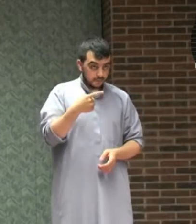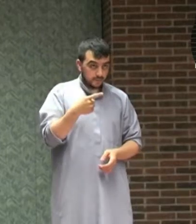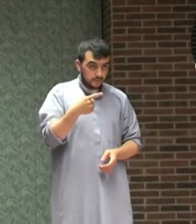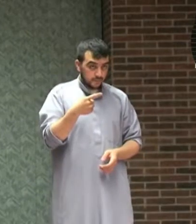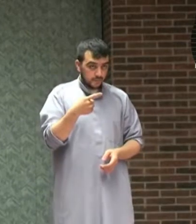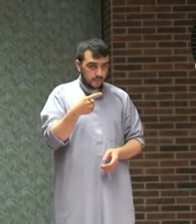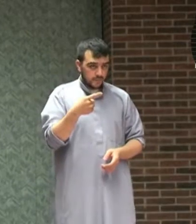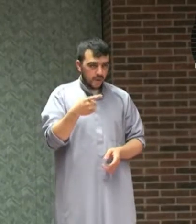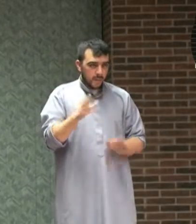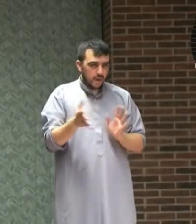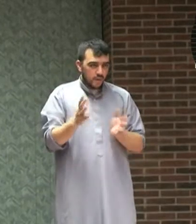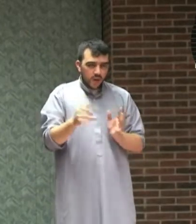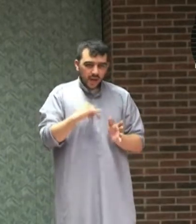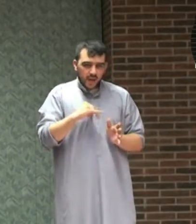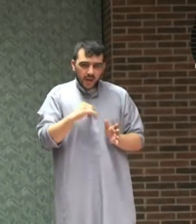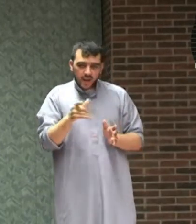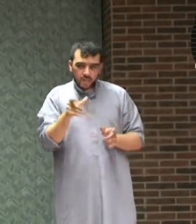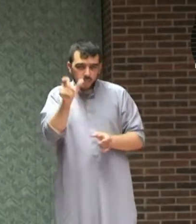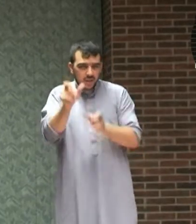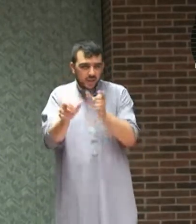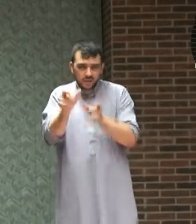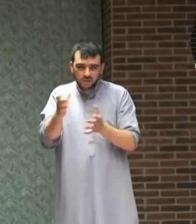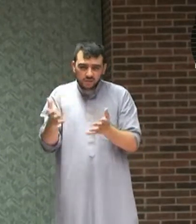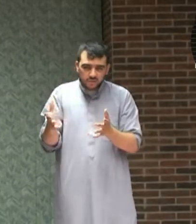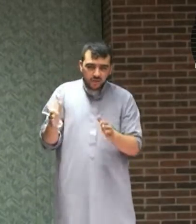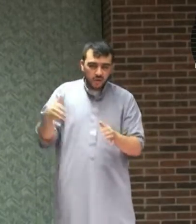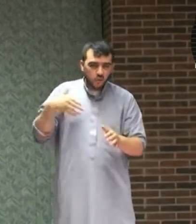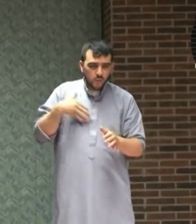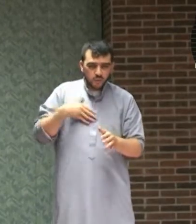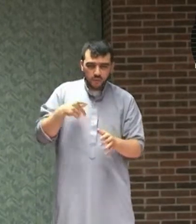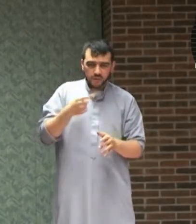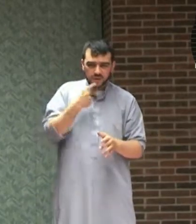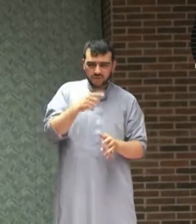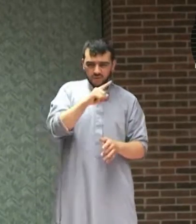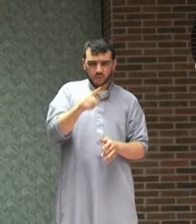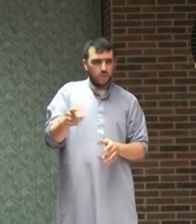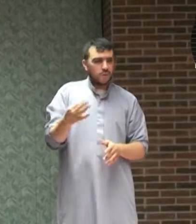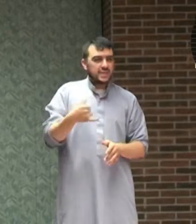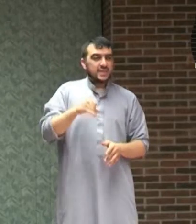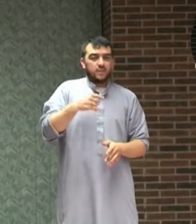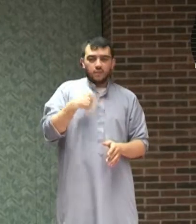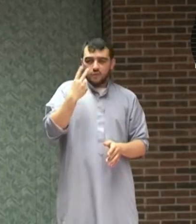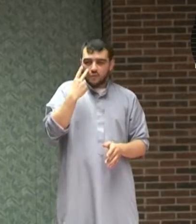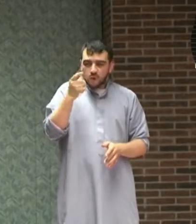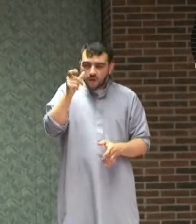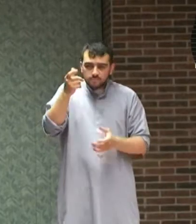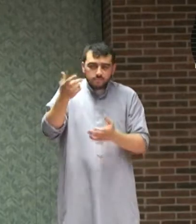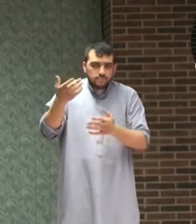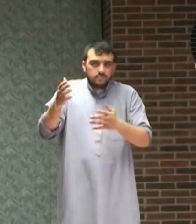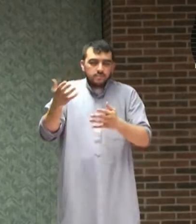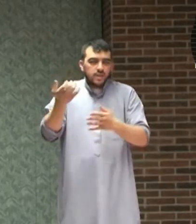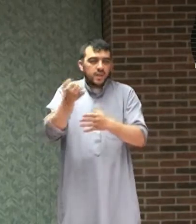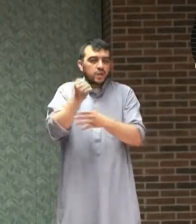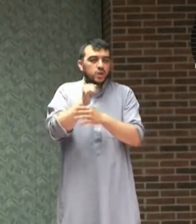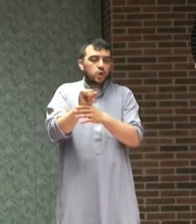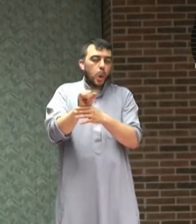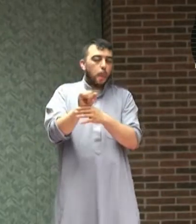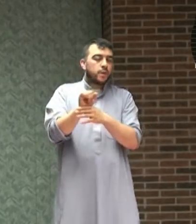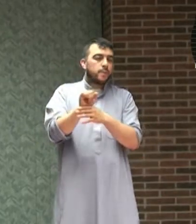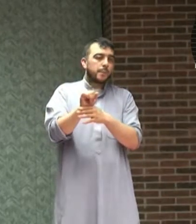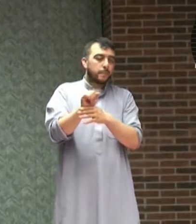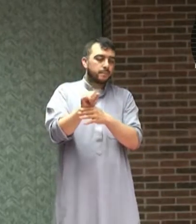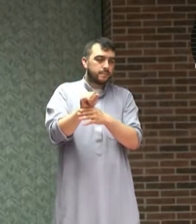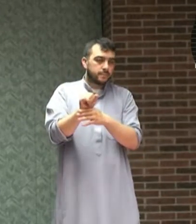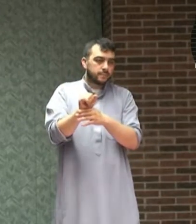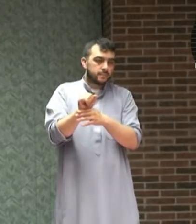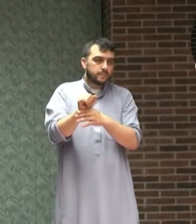très expéditive, certains principes qui contredisent cette unité. On voit dans ce sens que le prophète sallallahu alayhi wa